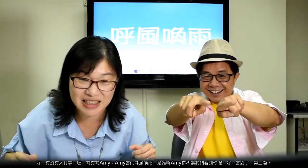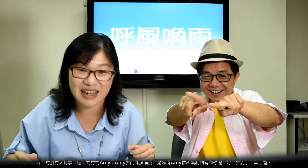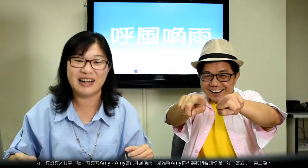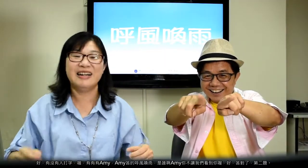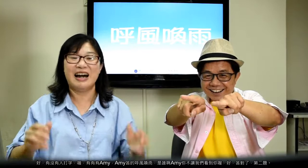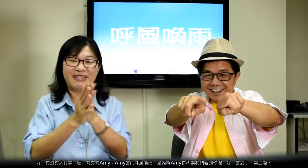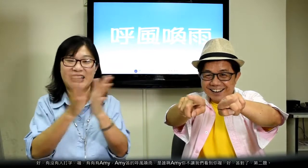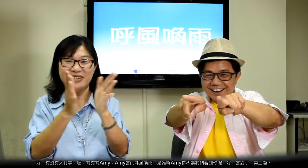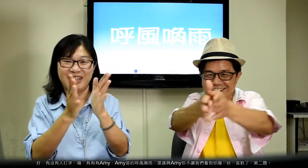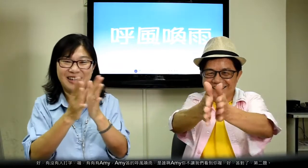啊？好，答对了。